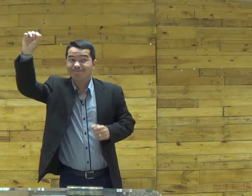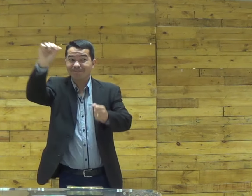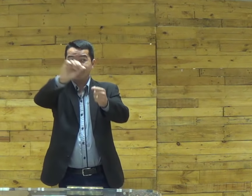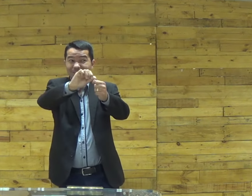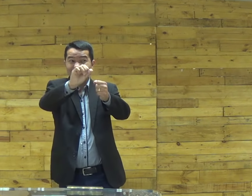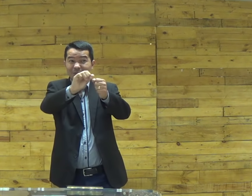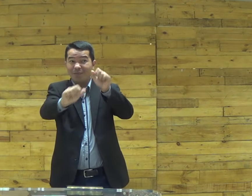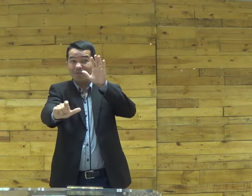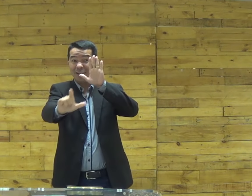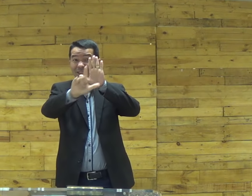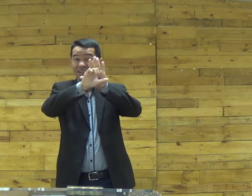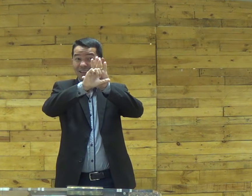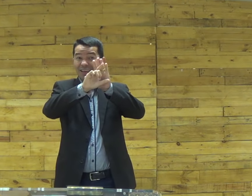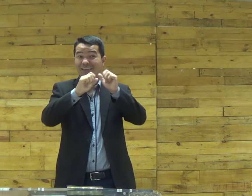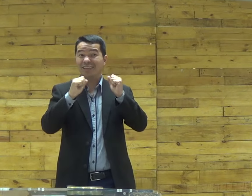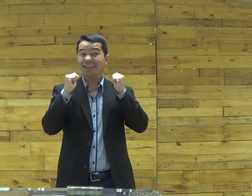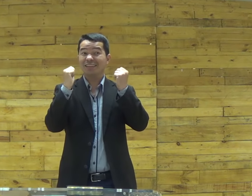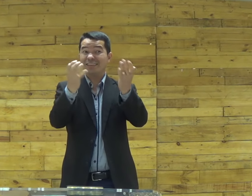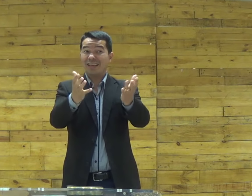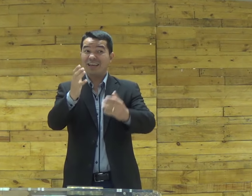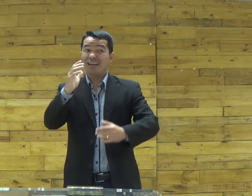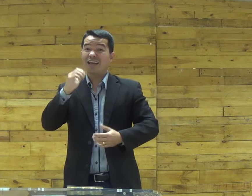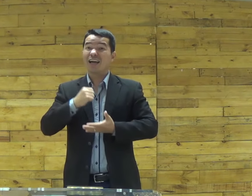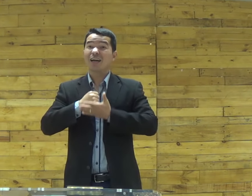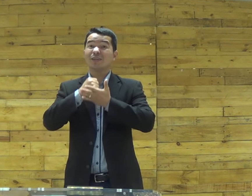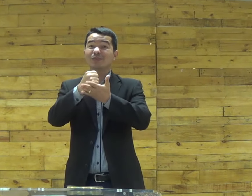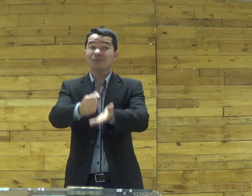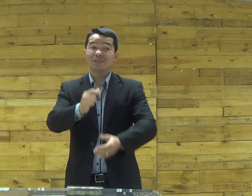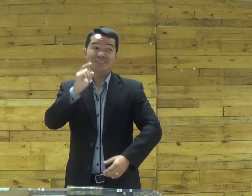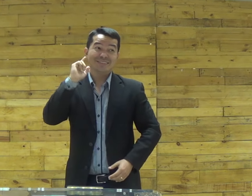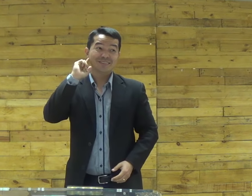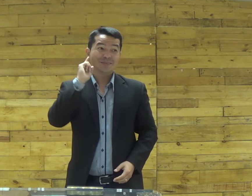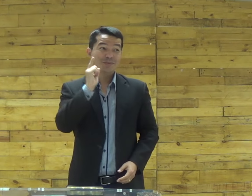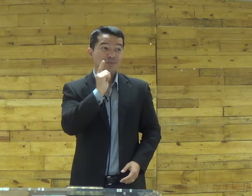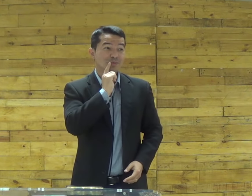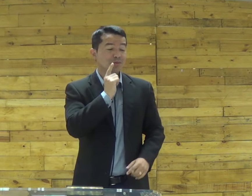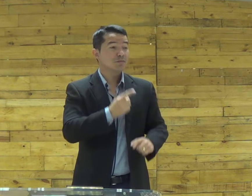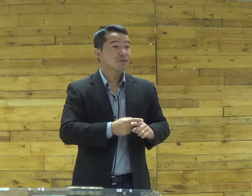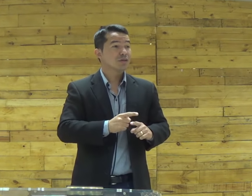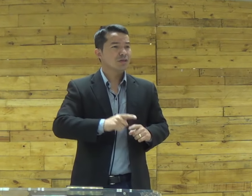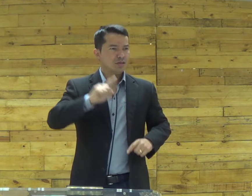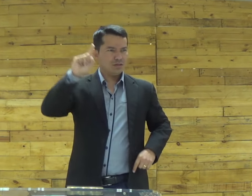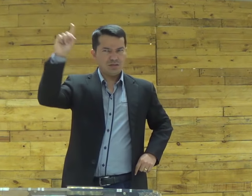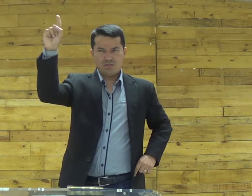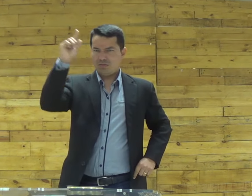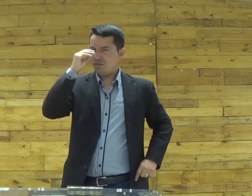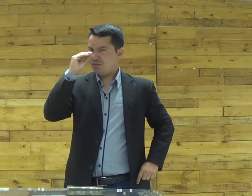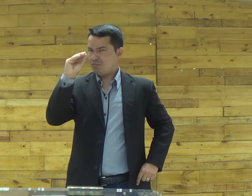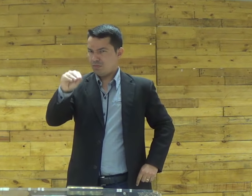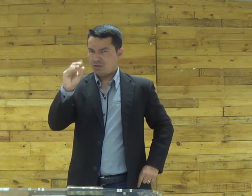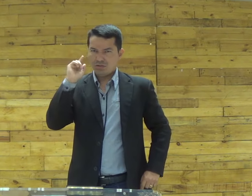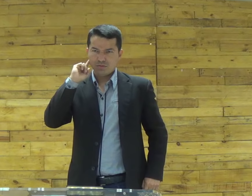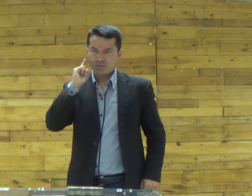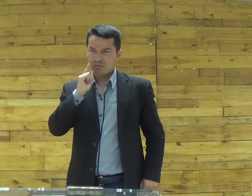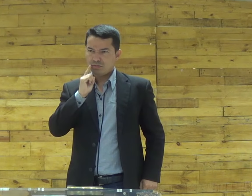Deus Deus fez uma lei. Deus criou uma lei para ajudar o surdo. Porque Deus não